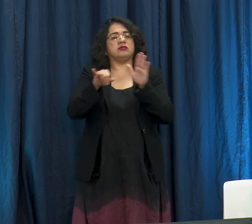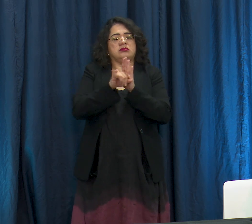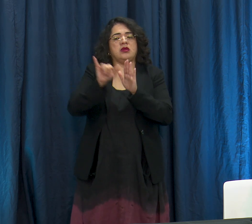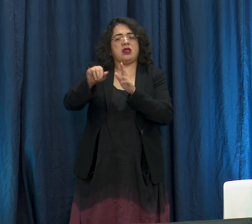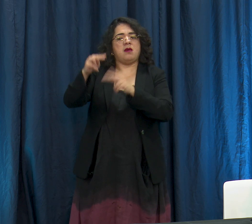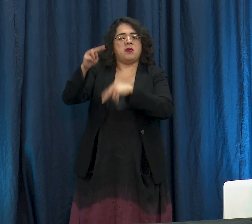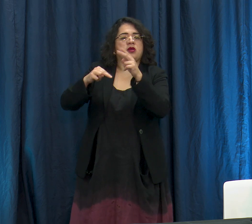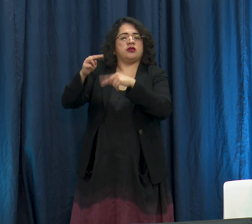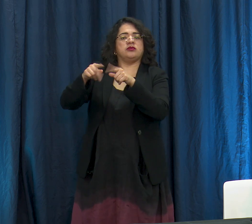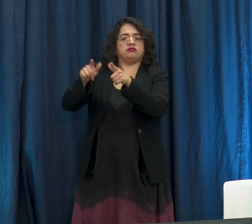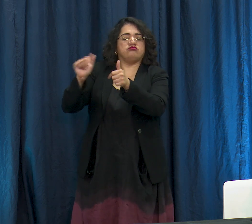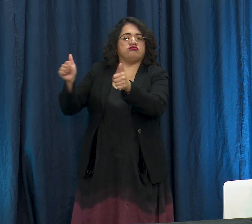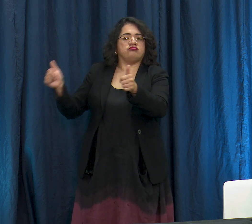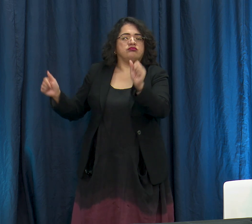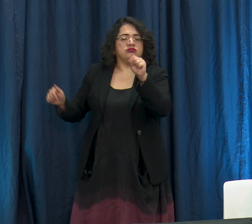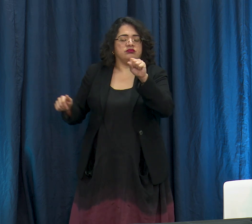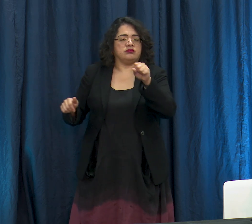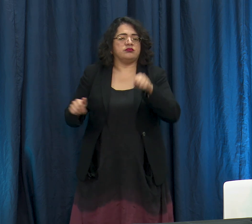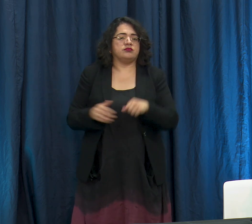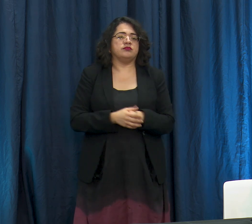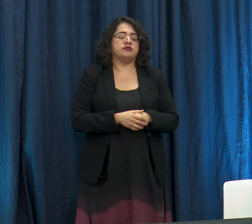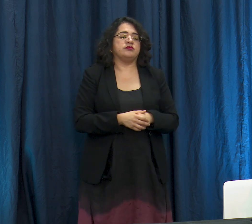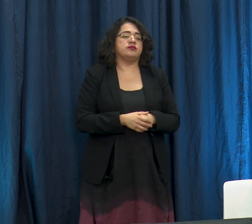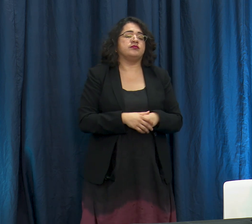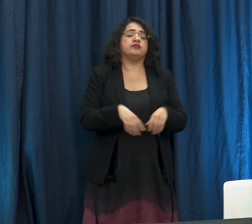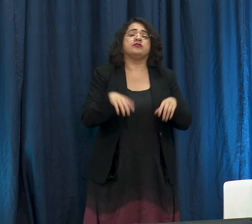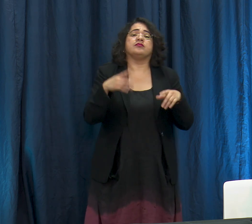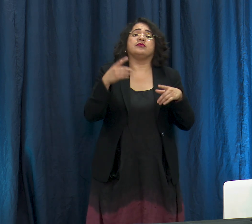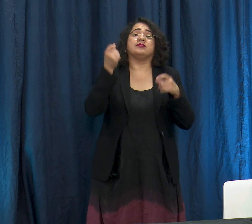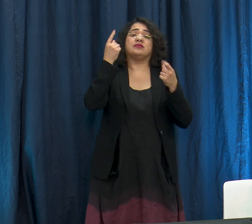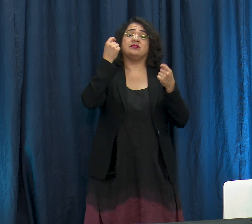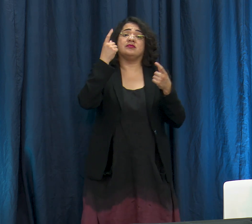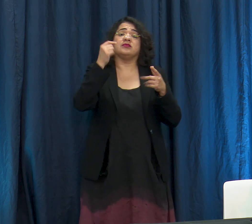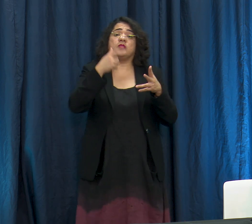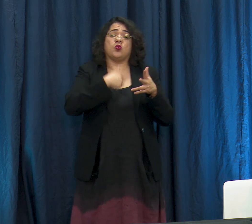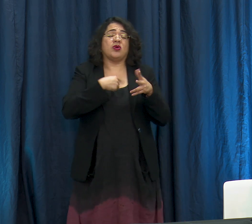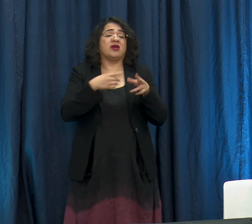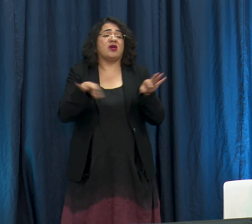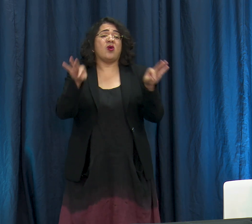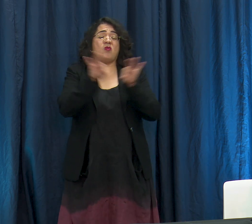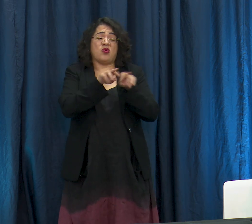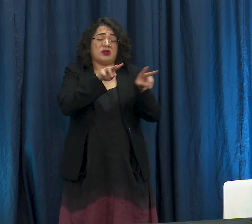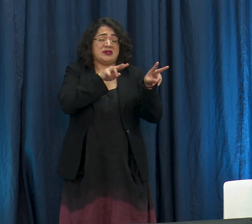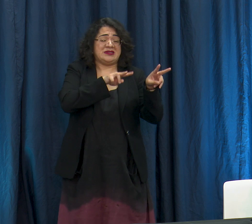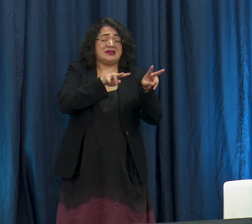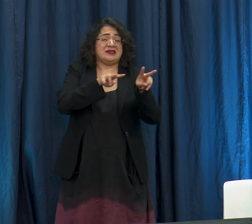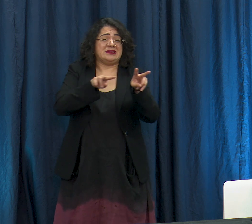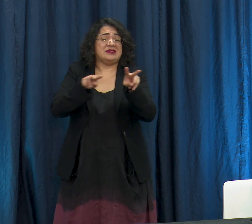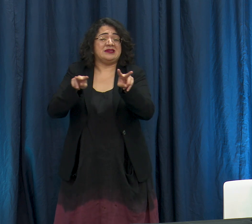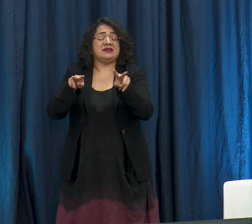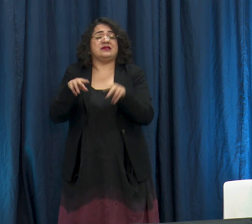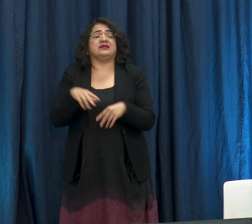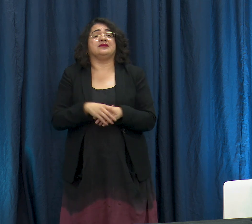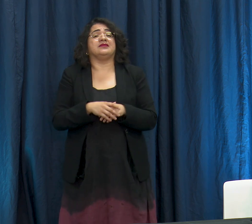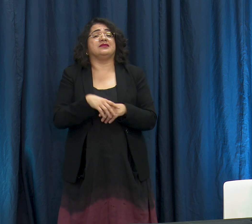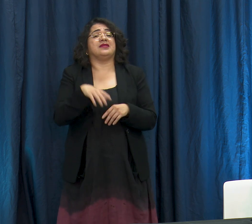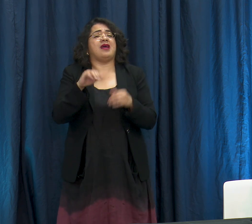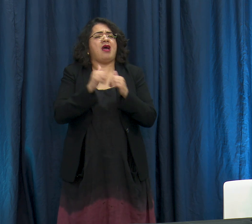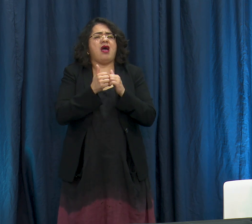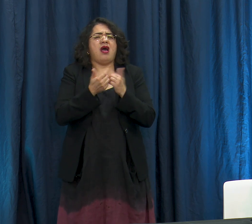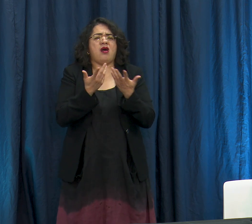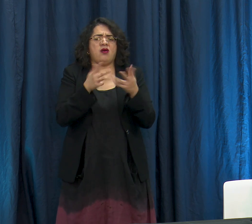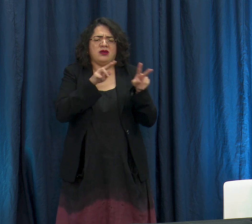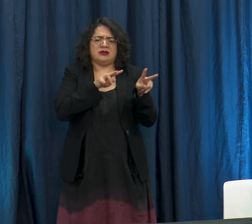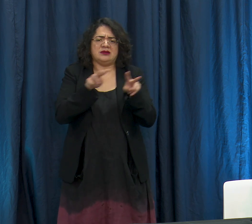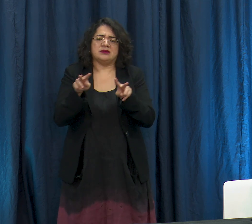puedan seguir a los nuevos casos de COVID-19. Este seguimiento de casos implica que personas que han estado en